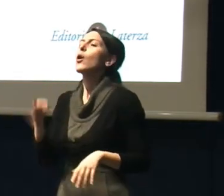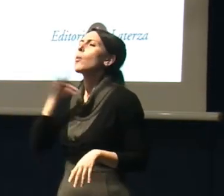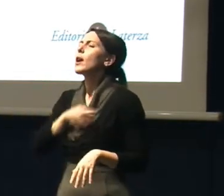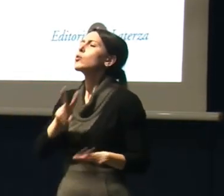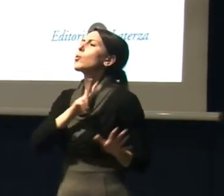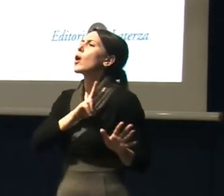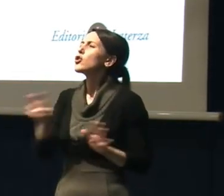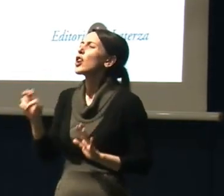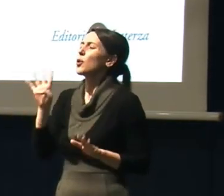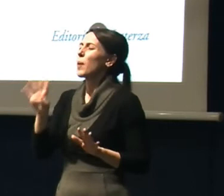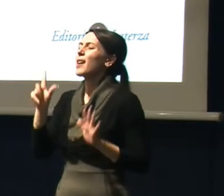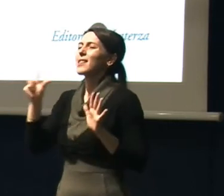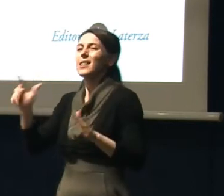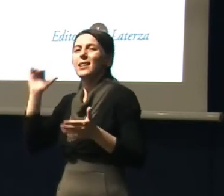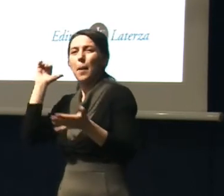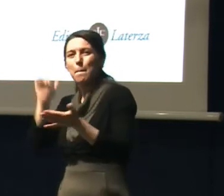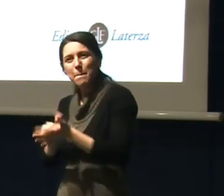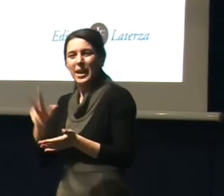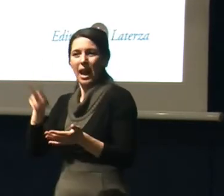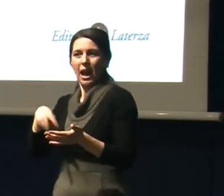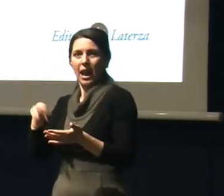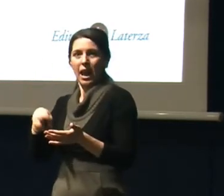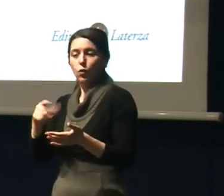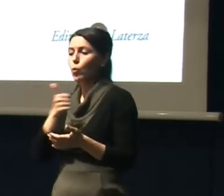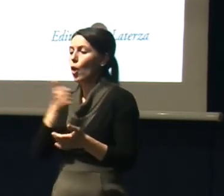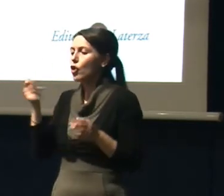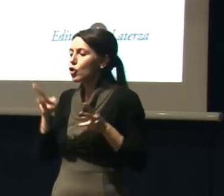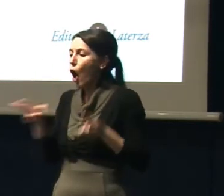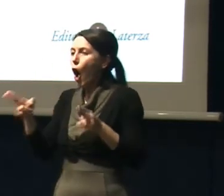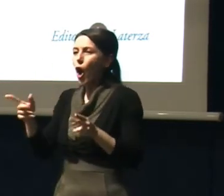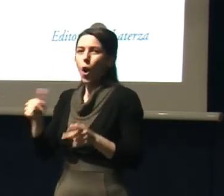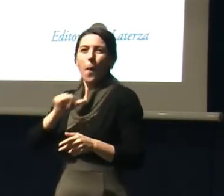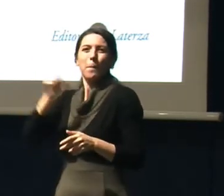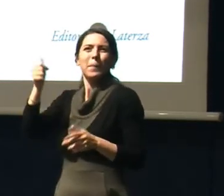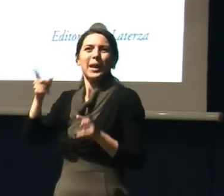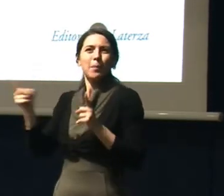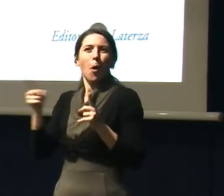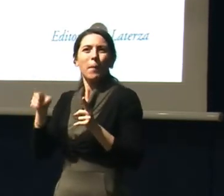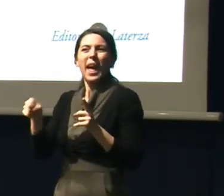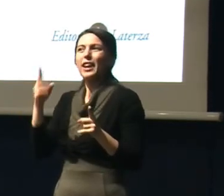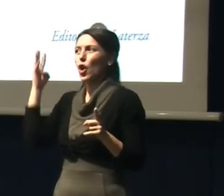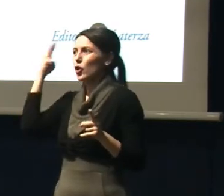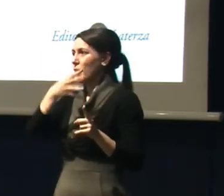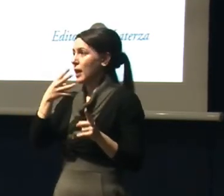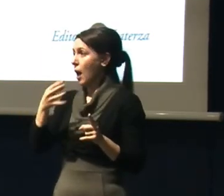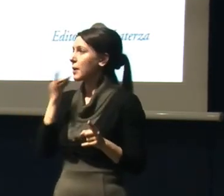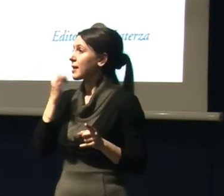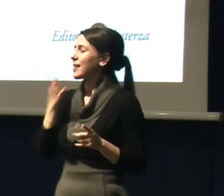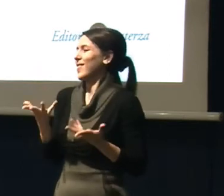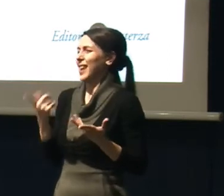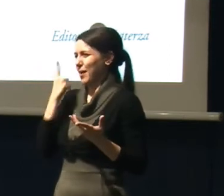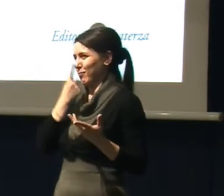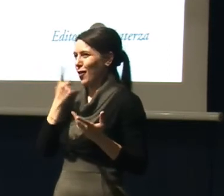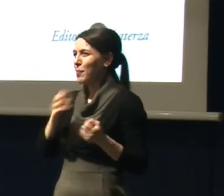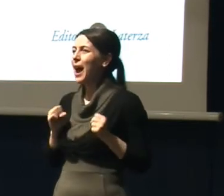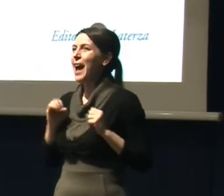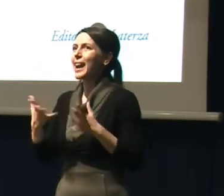mila lettori in un solo trimestre per effetto della presidenza tram cioè che ha prodotto evidentemente una reazione uguale e contraria